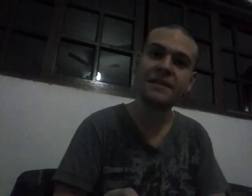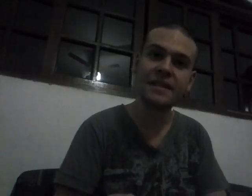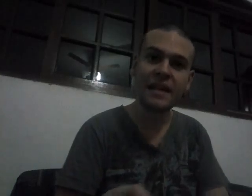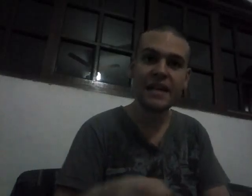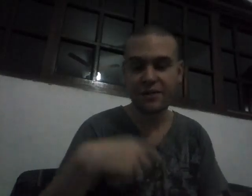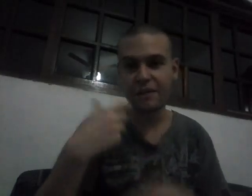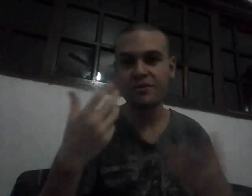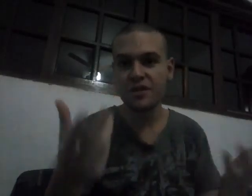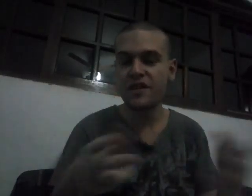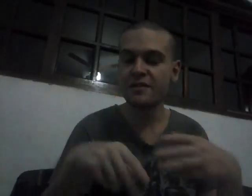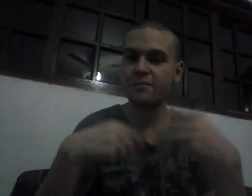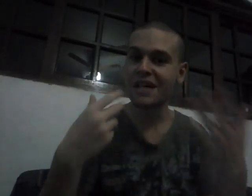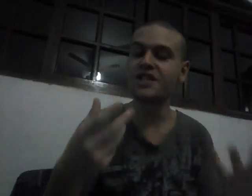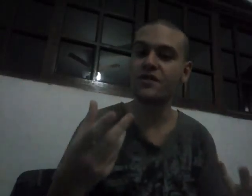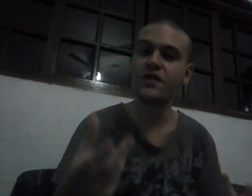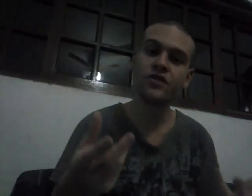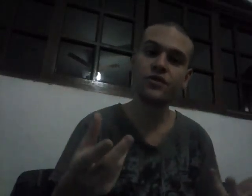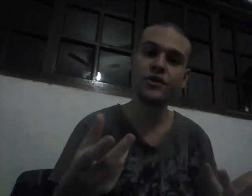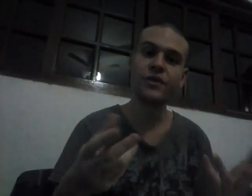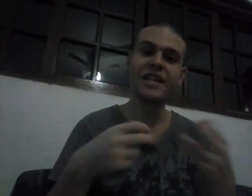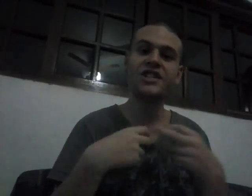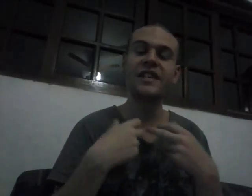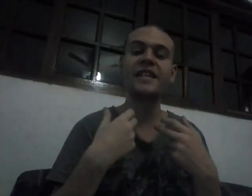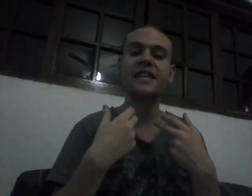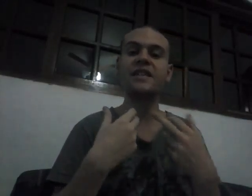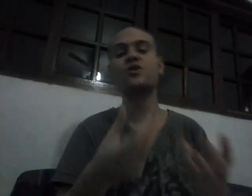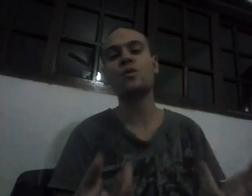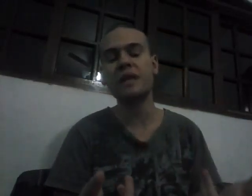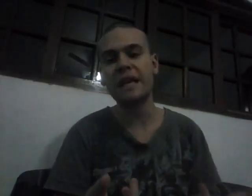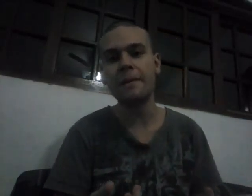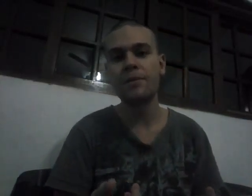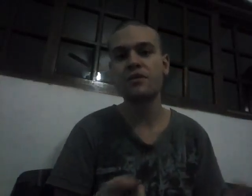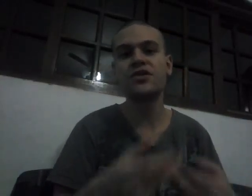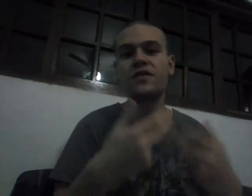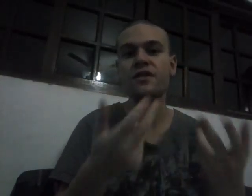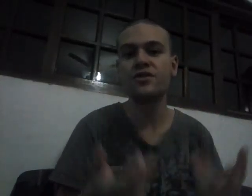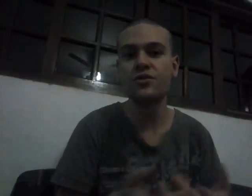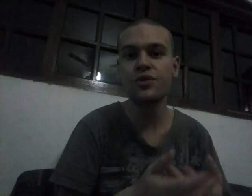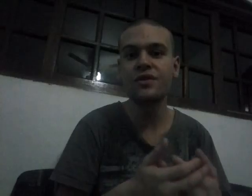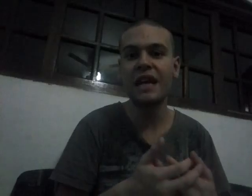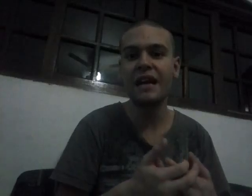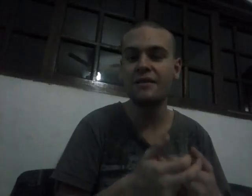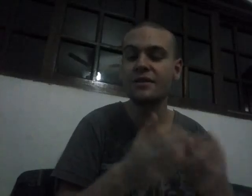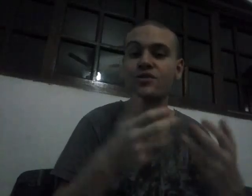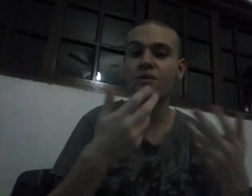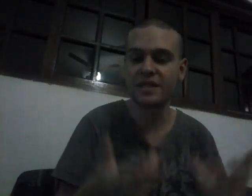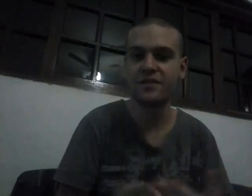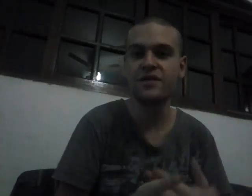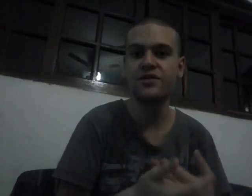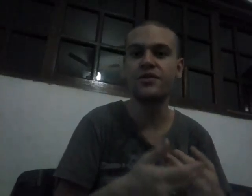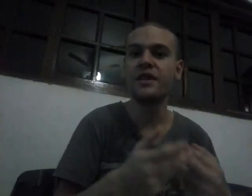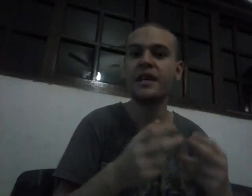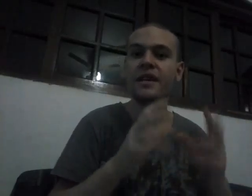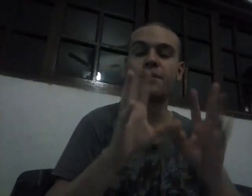Libras. Então, era muito difícil, um pai que tinha um filho surdo, ele tinha que esconder o seu filho surdo, né? Não esconder seu filho surdo. Não